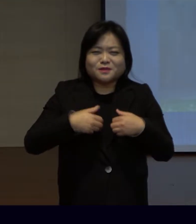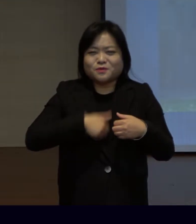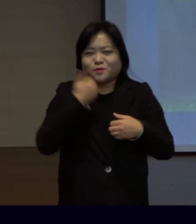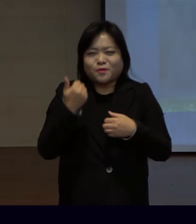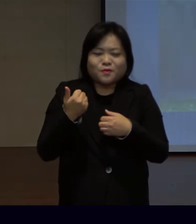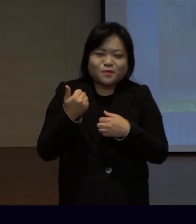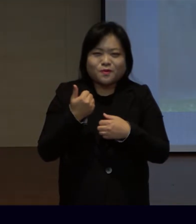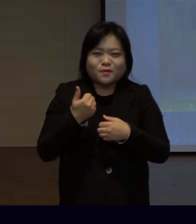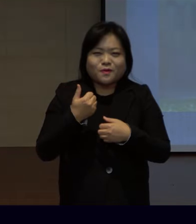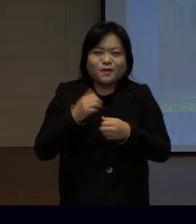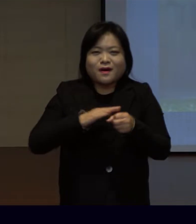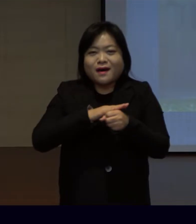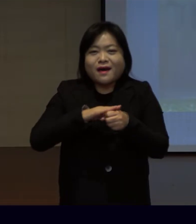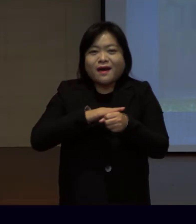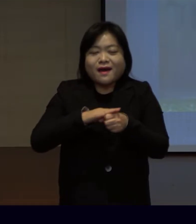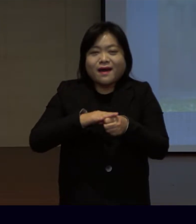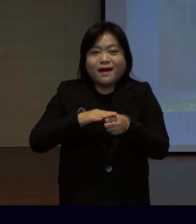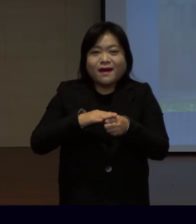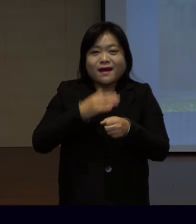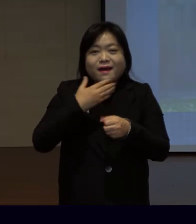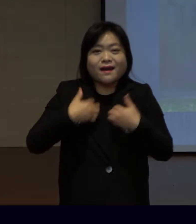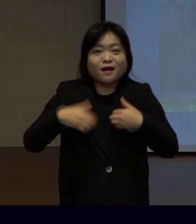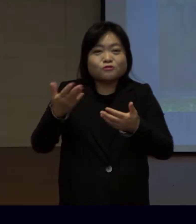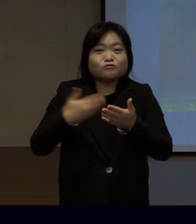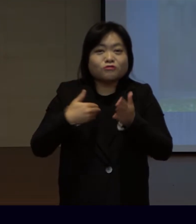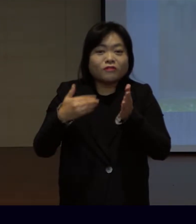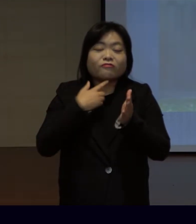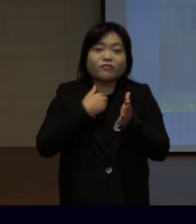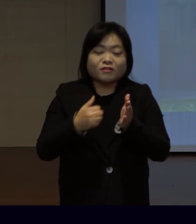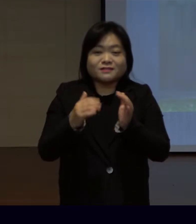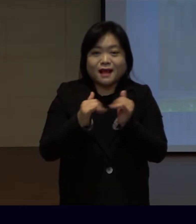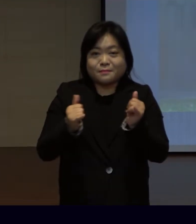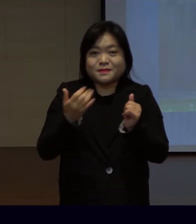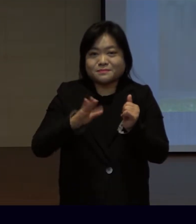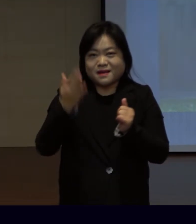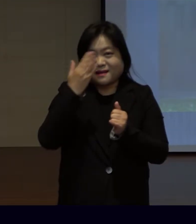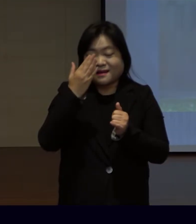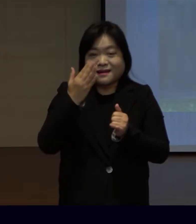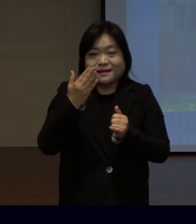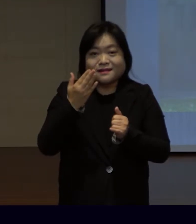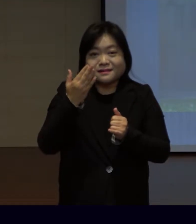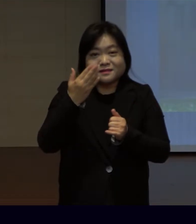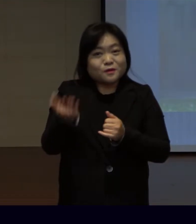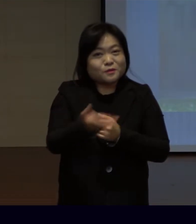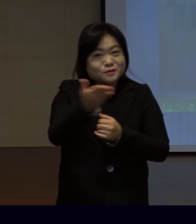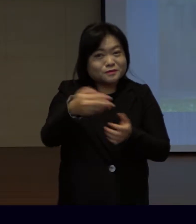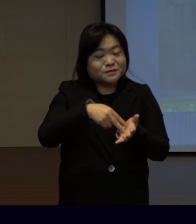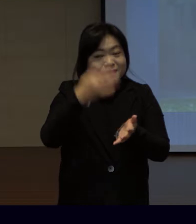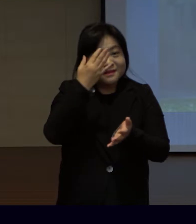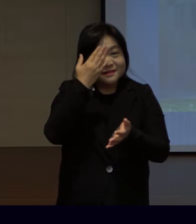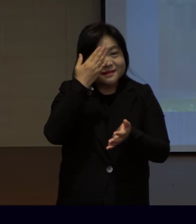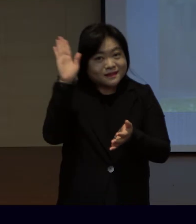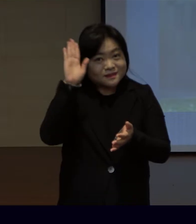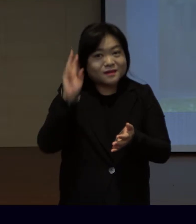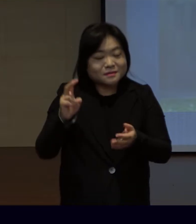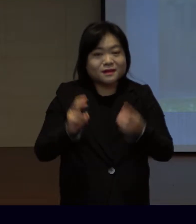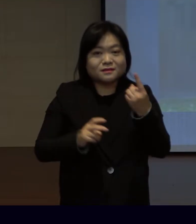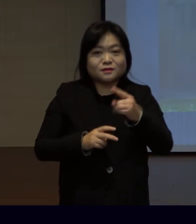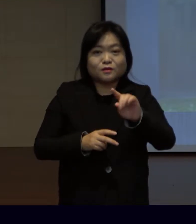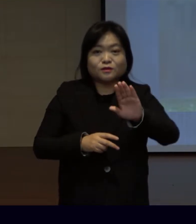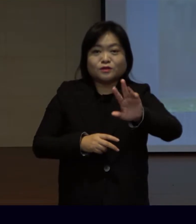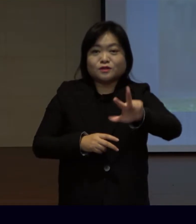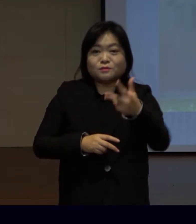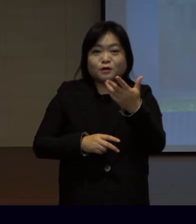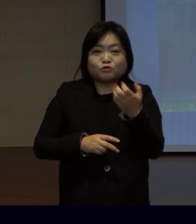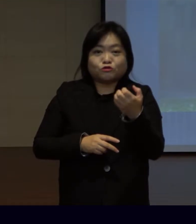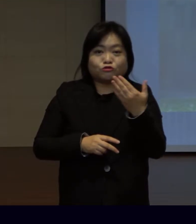조금 낯설 수도 있겠습니다. 그래서 간단히 얘기하자면 보시는 것처럼 1799년에 태어나서